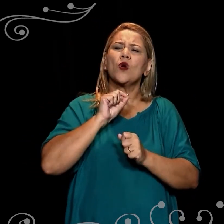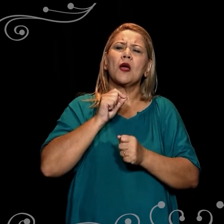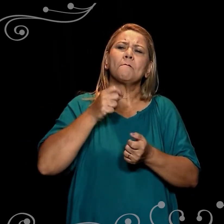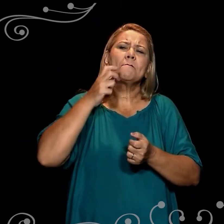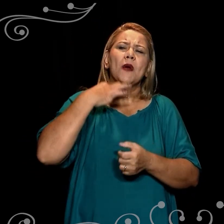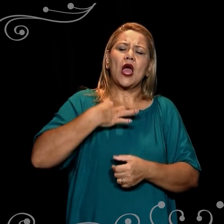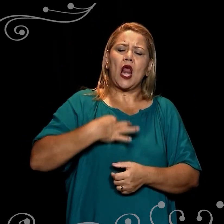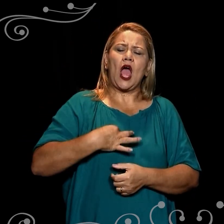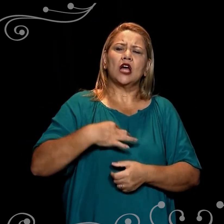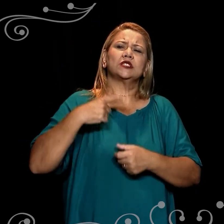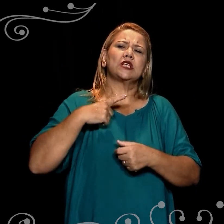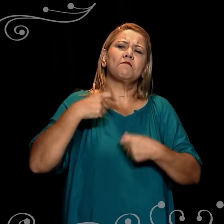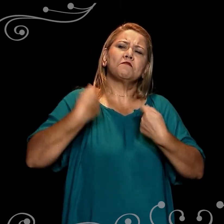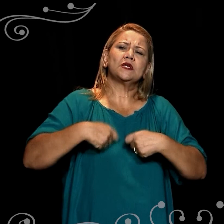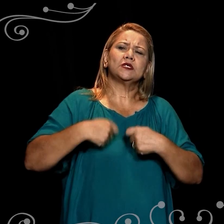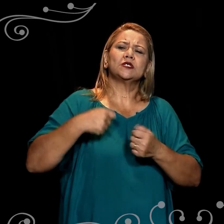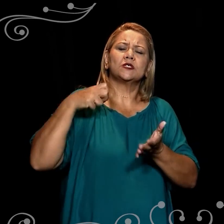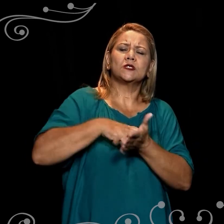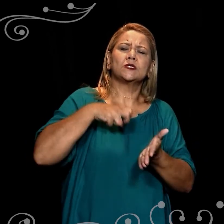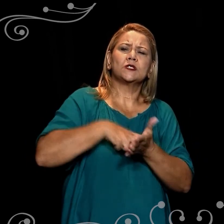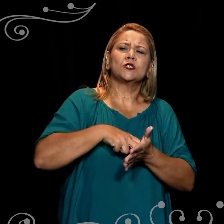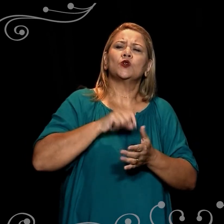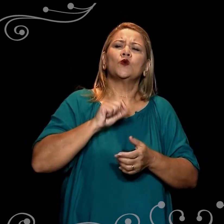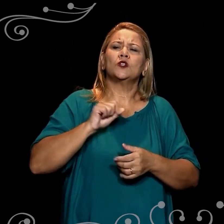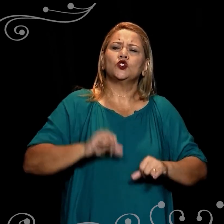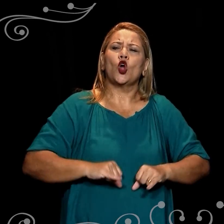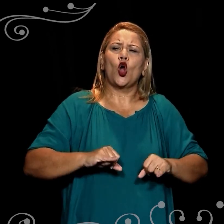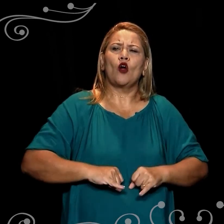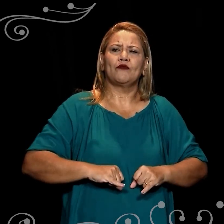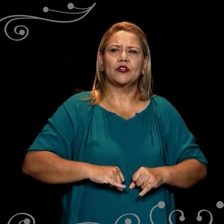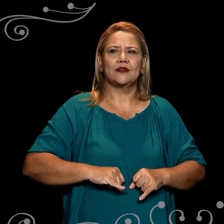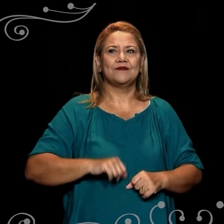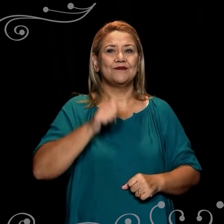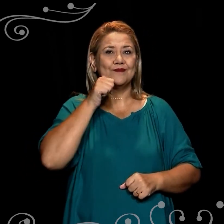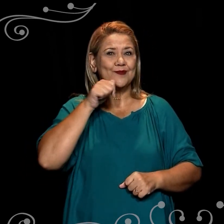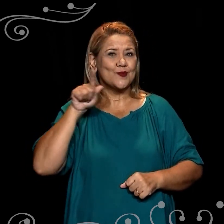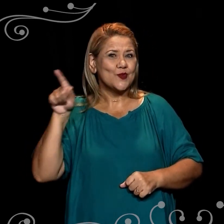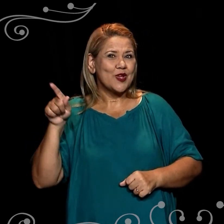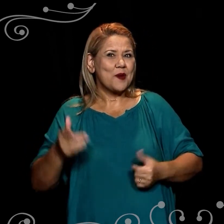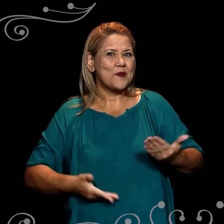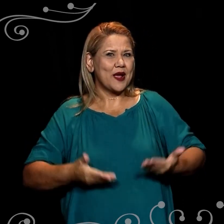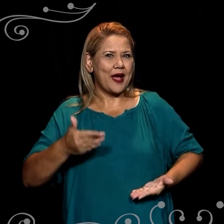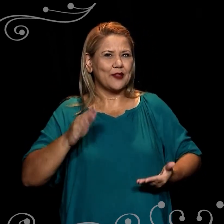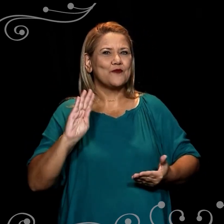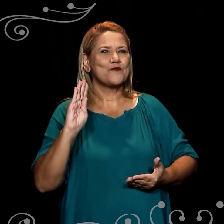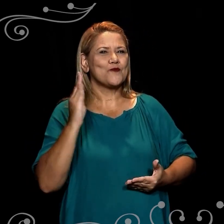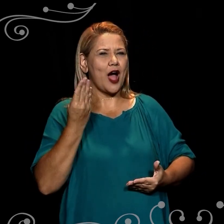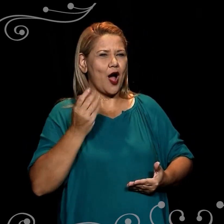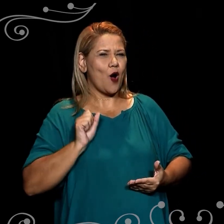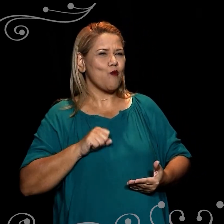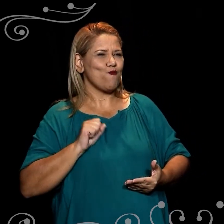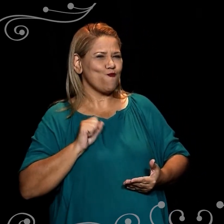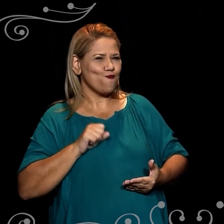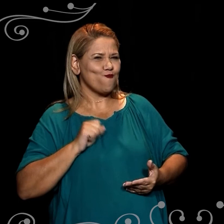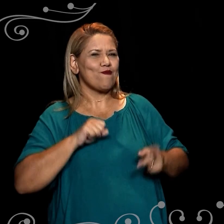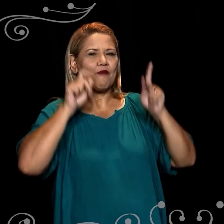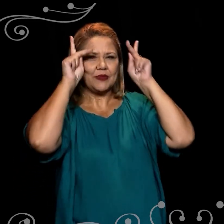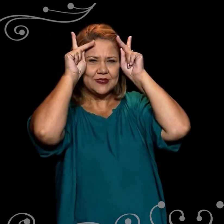A falsa princesa, que além de malvada era bem burrinha, não reconheceu a história contada pelo